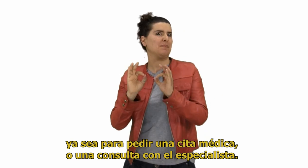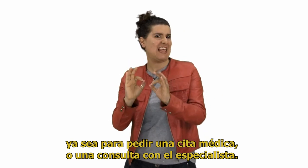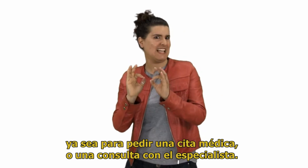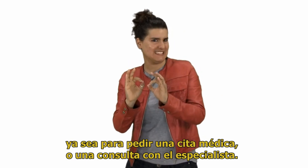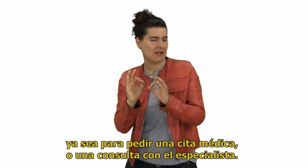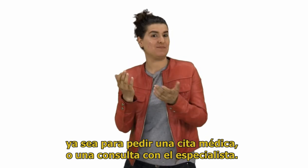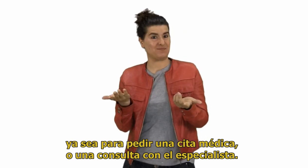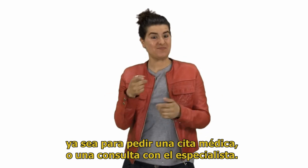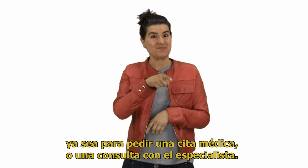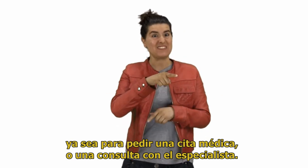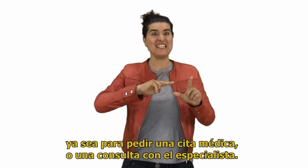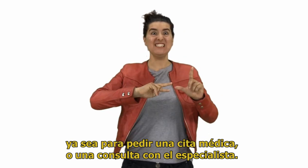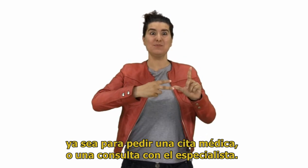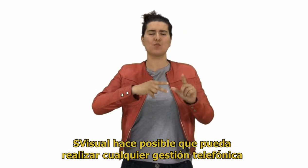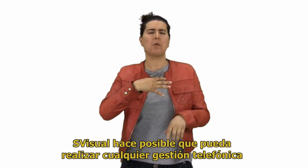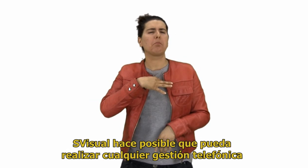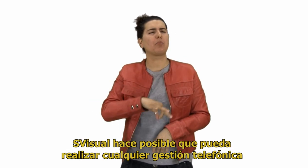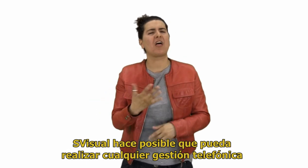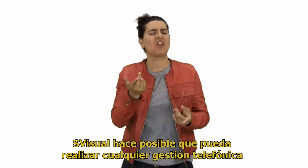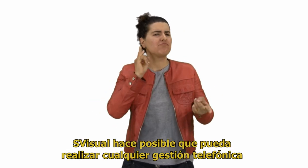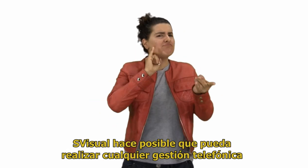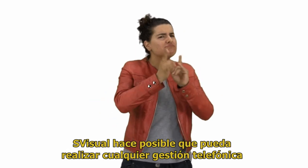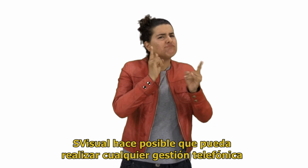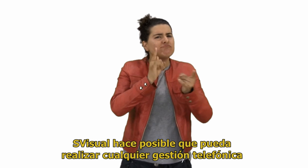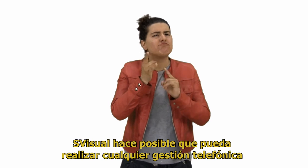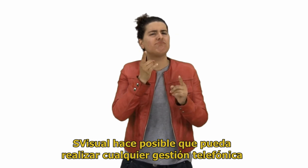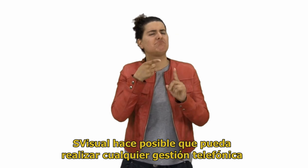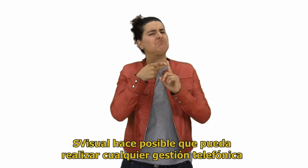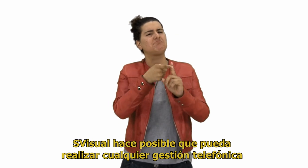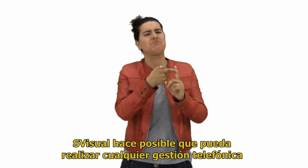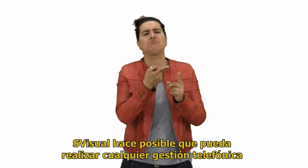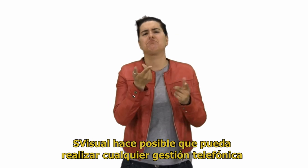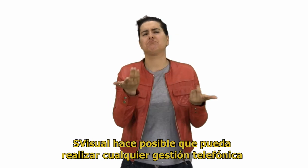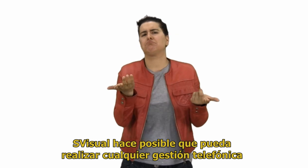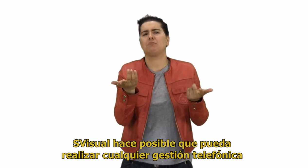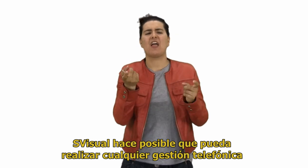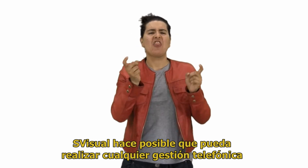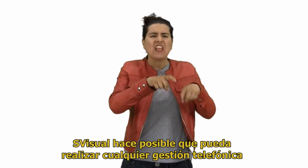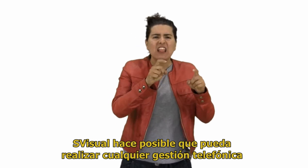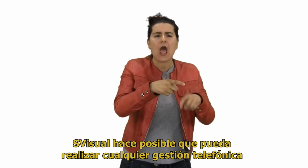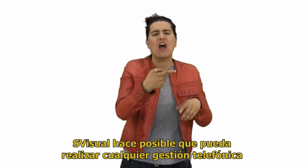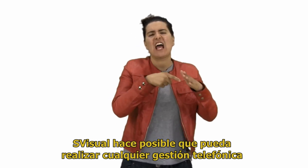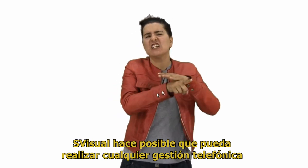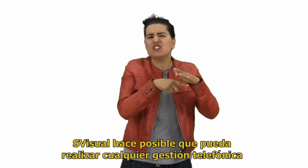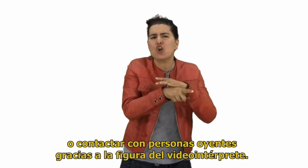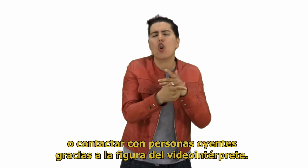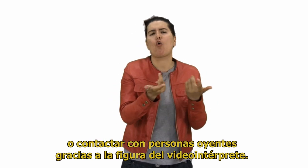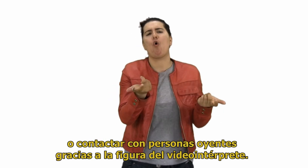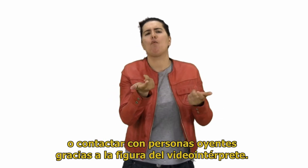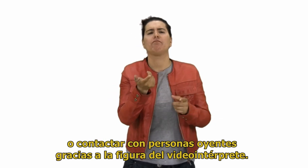o una consulta con el especialista Svisual, hace posible que pueda realizar cualquier gestión telefónica o contactar con